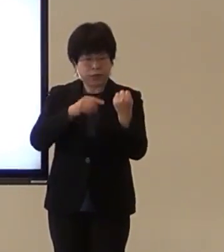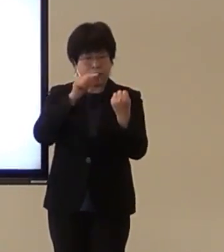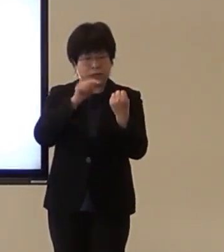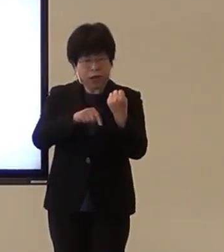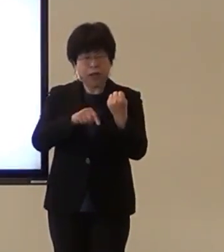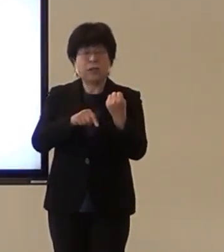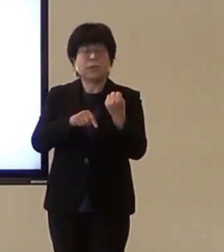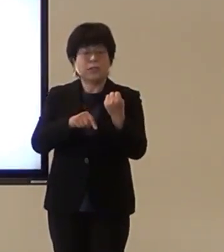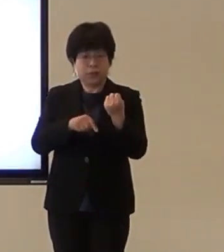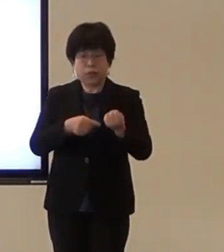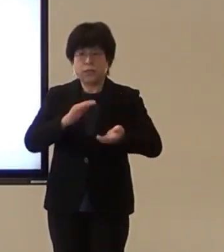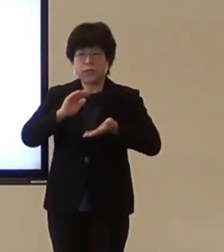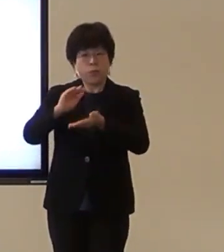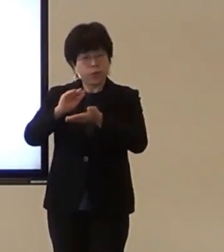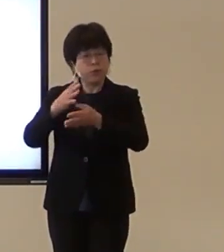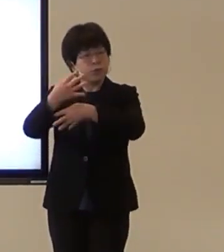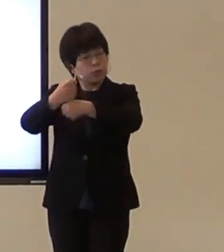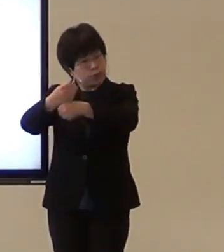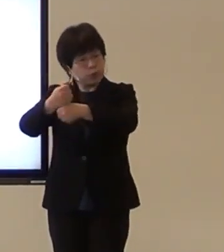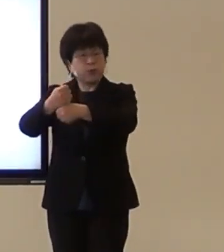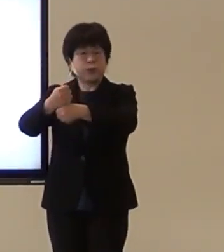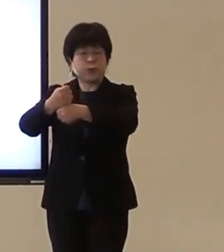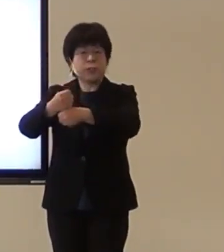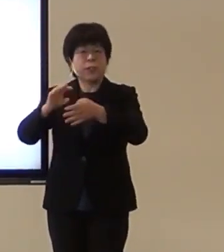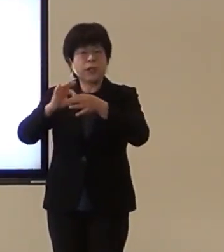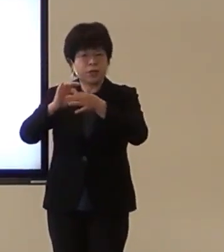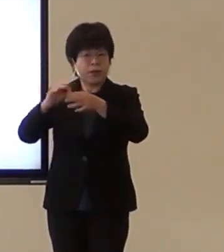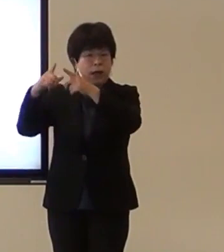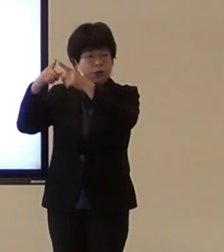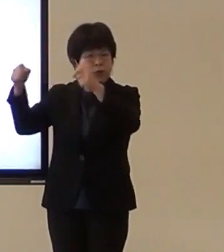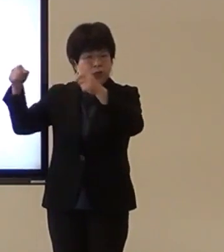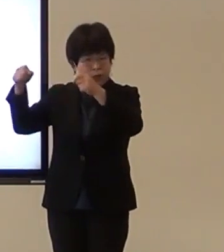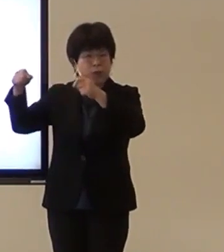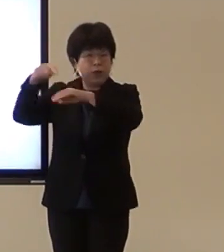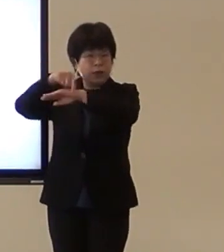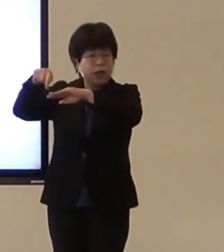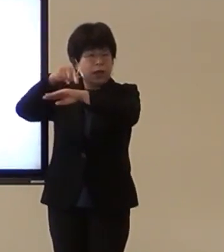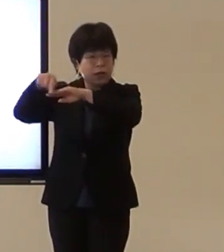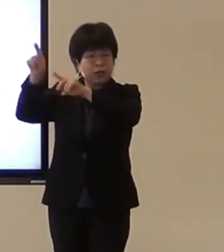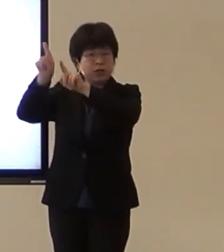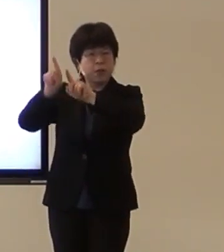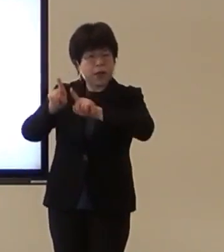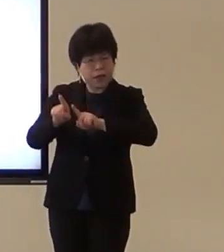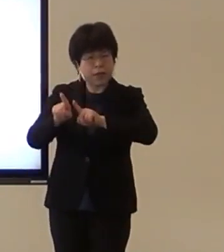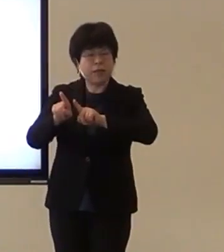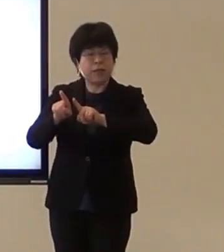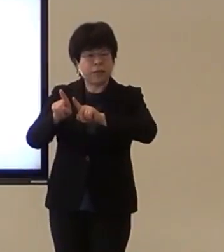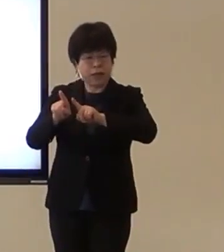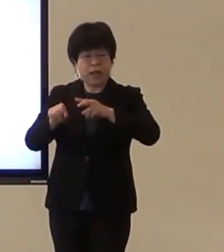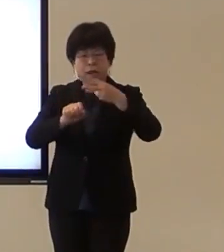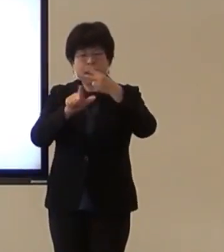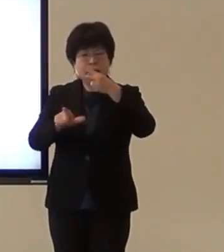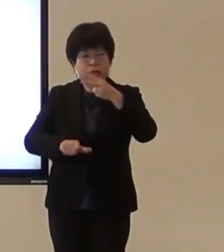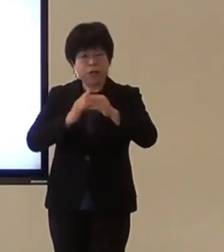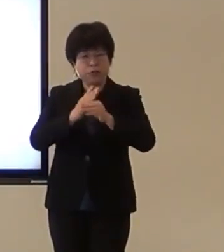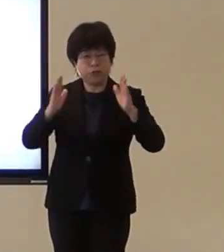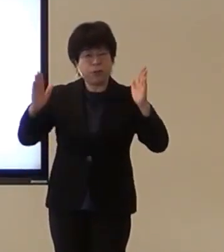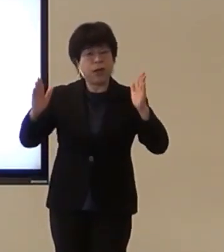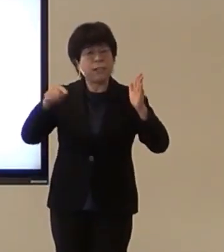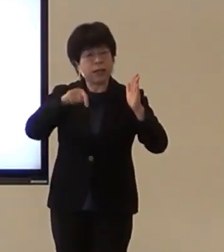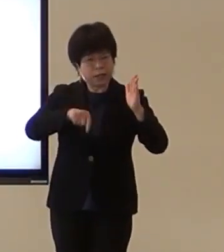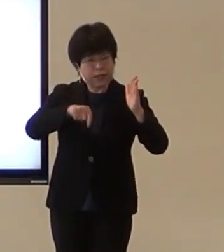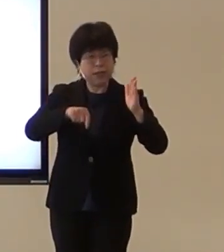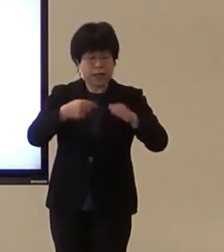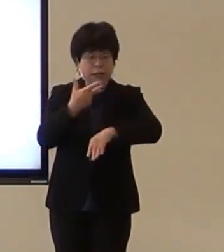要素はありますけれども、国の接種スケジュールを踏まえ、今月中には接種場所や接種に当たる医